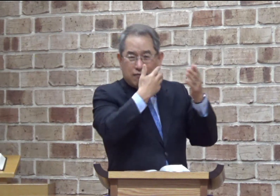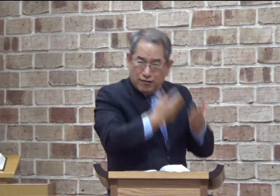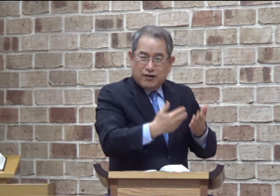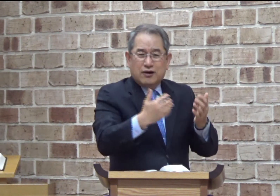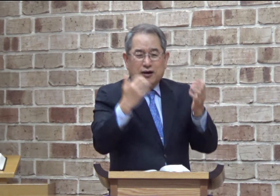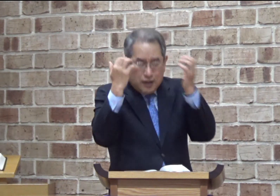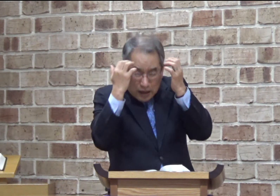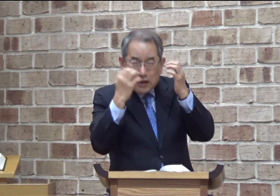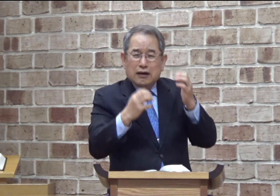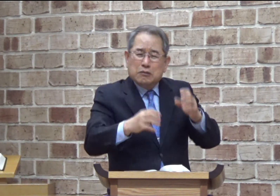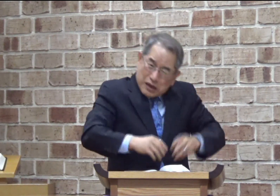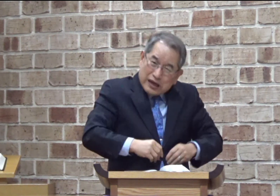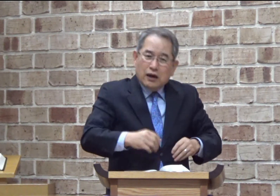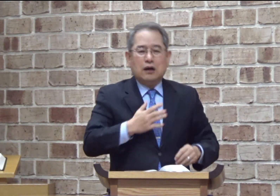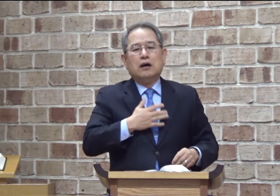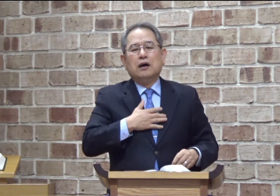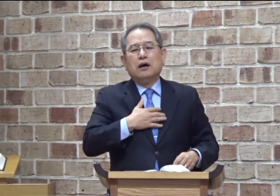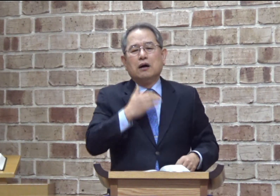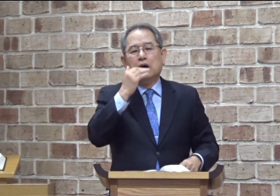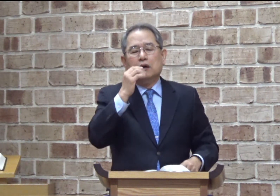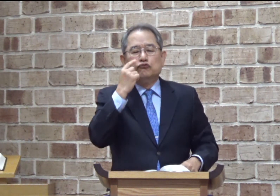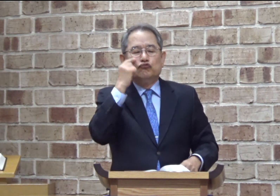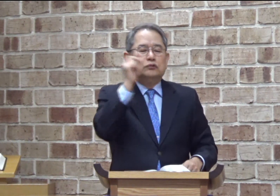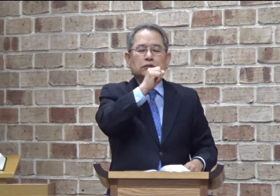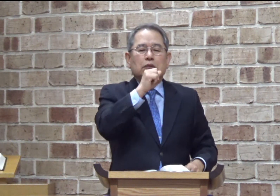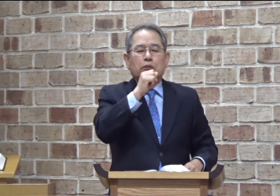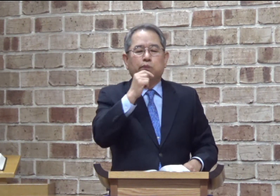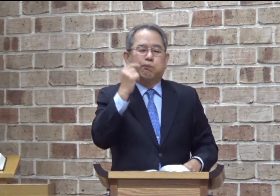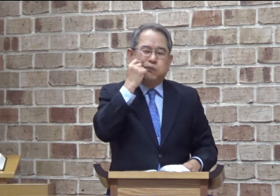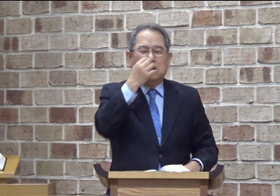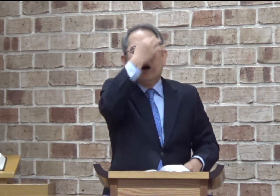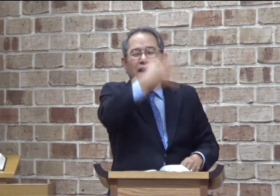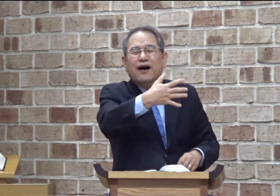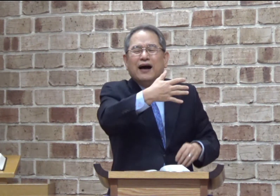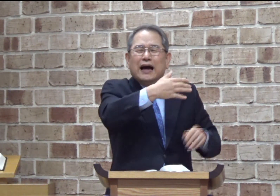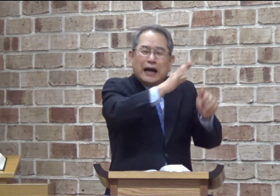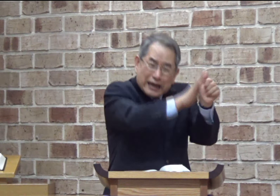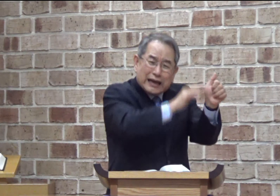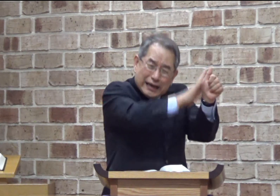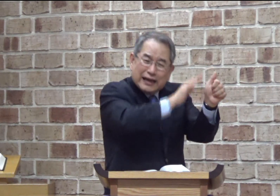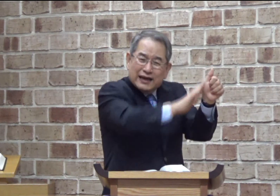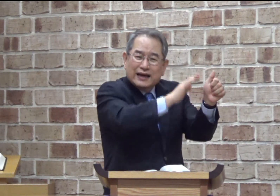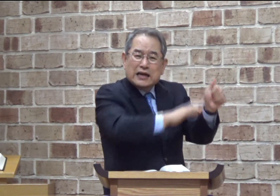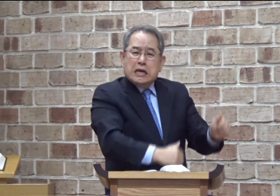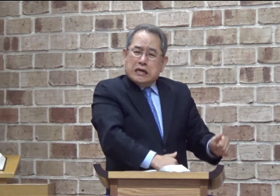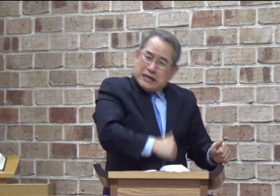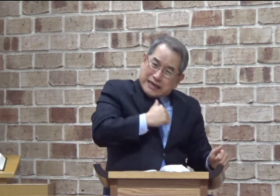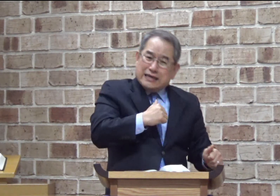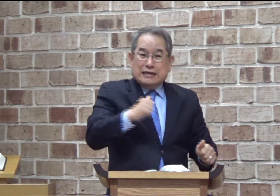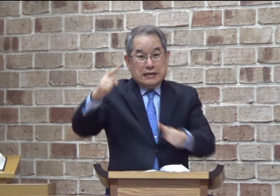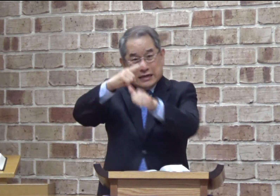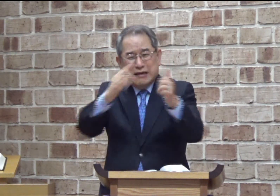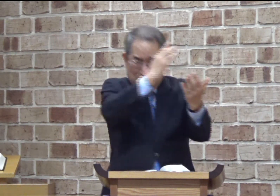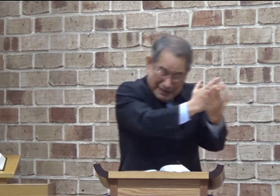나발을 죽인다면 하나님께서 기뻐하지 않으실 것입니다. 다윗은 귀한 분이기 때문에